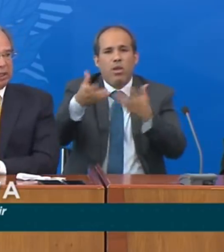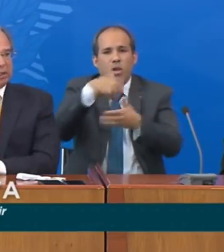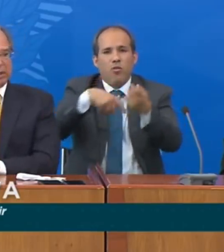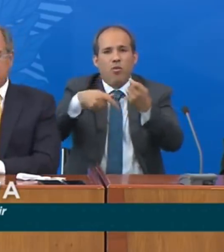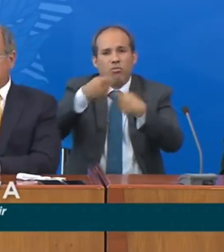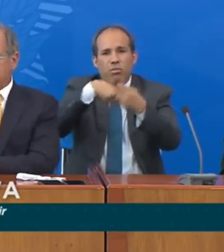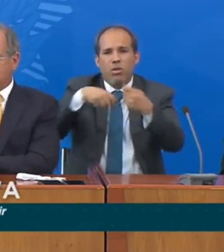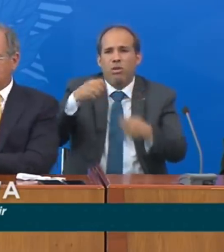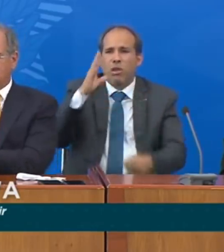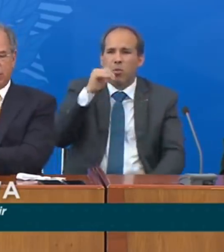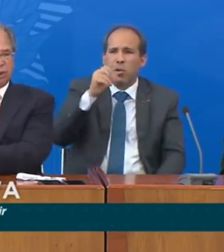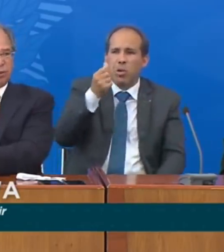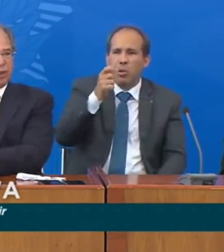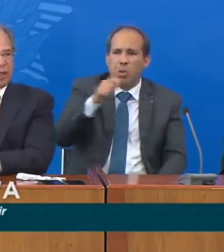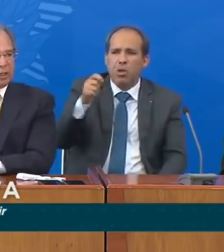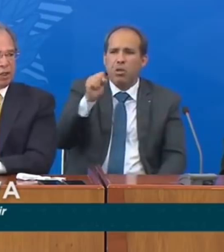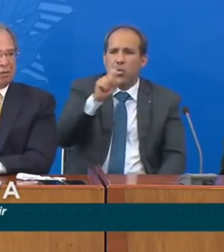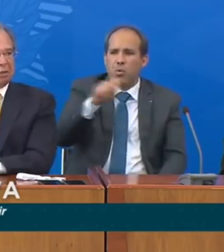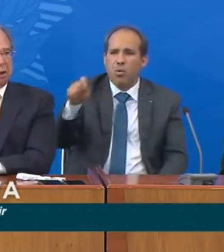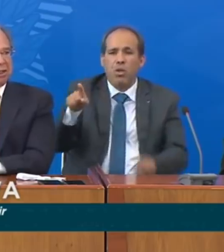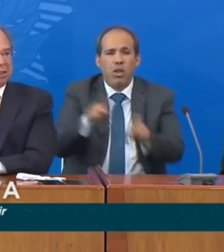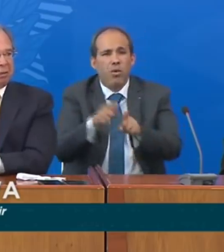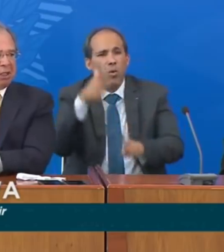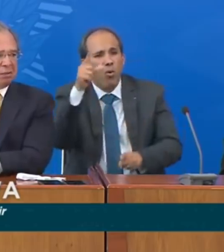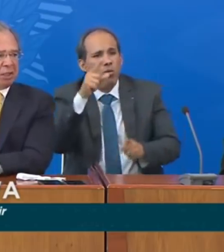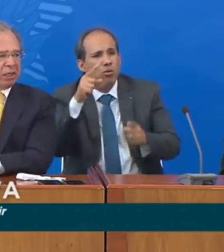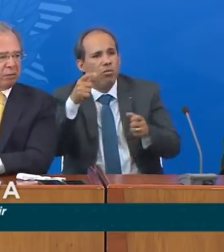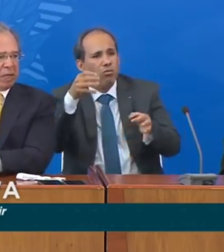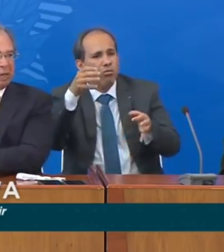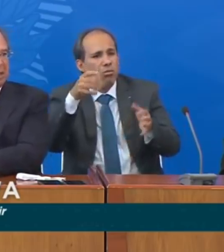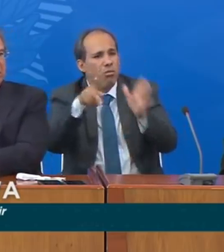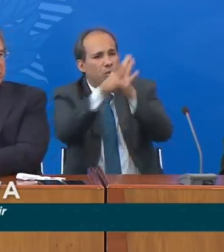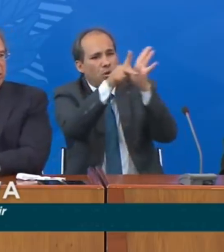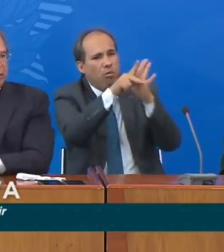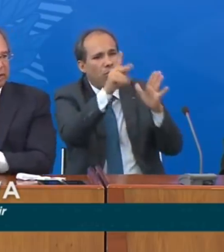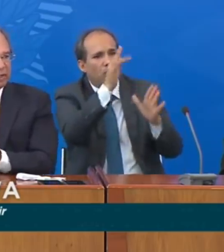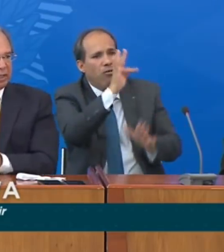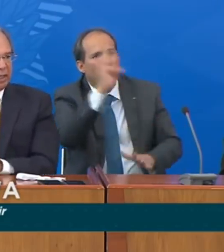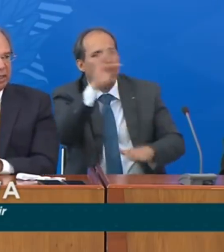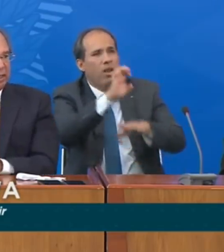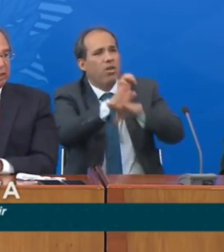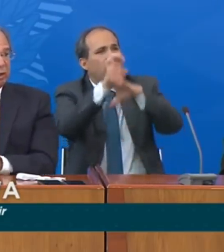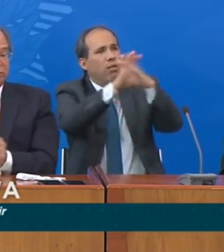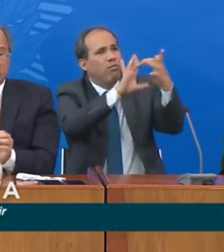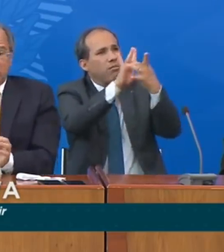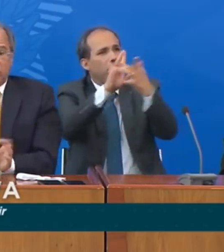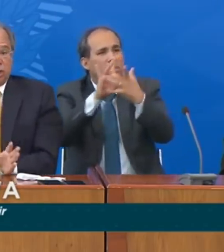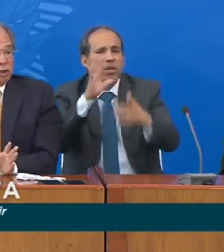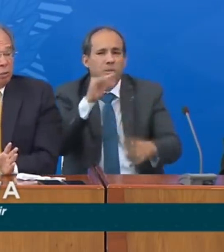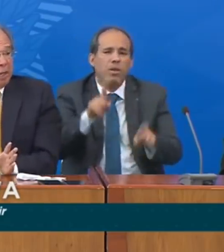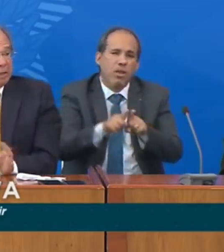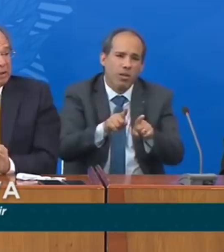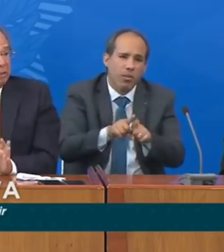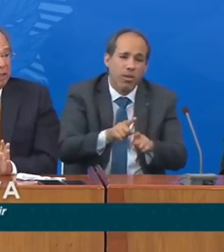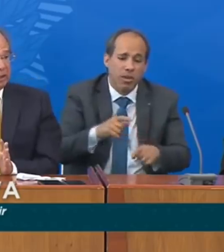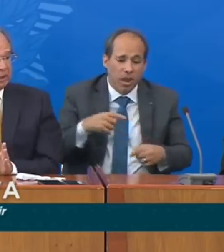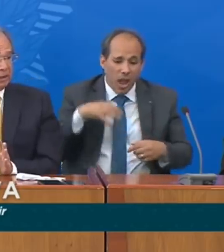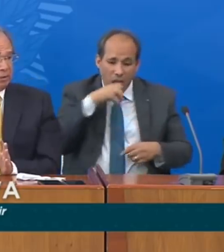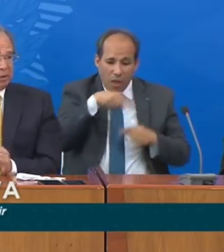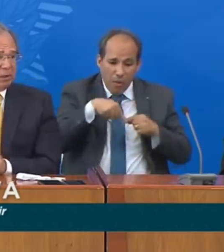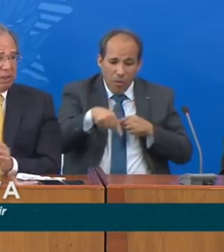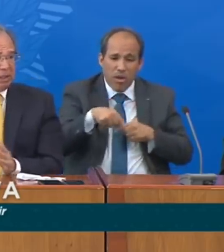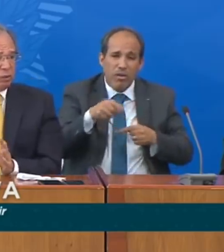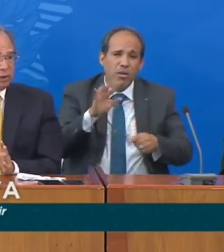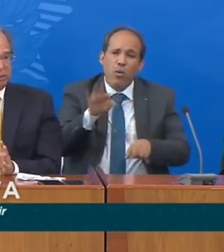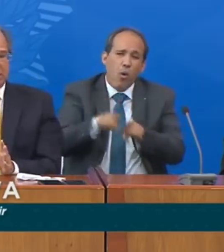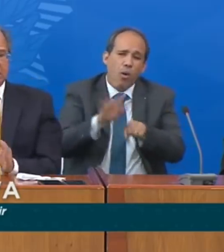meses. Tem essa dimensão jurídico-federativa, 2 a 3 meses, para entrar no parlamento, aprovar, etc. E tem uma dimensão de curtíssimo prazo, semanas.